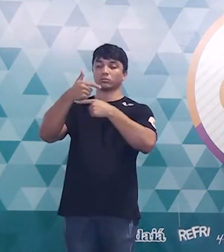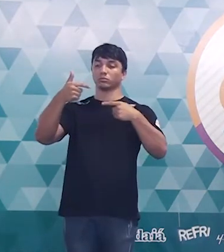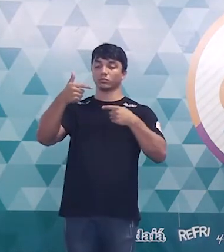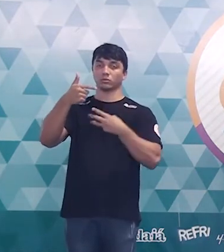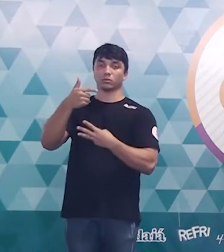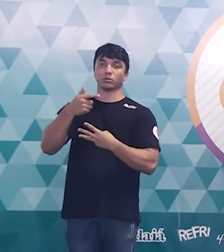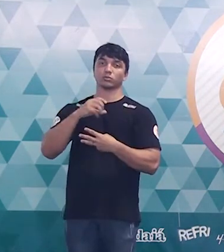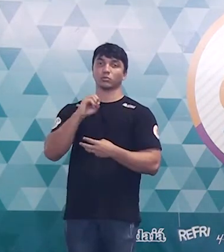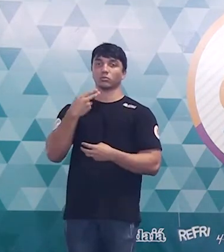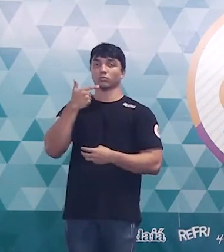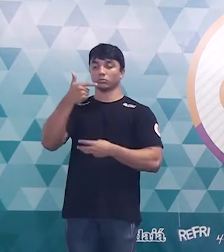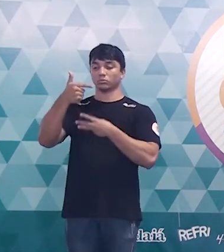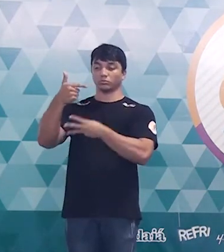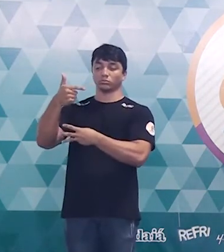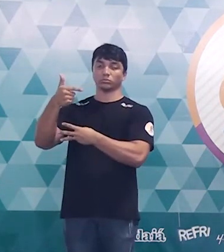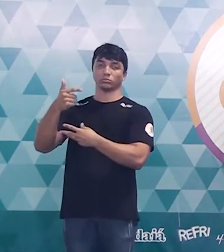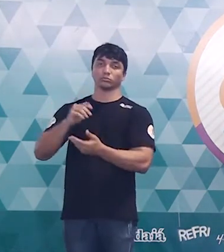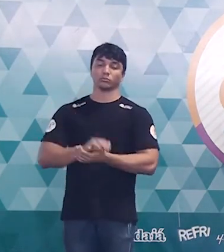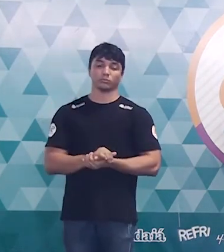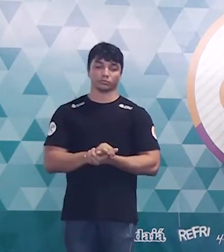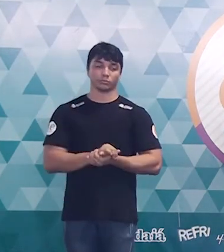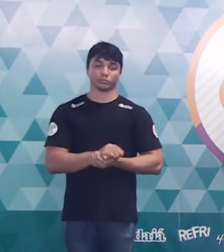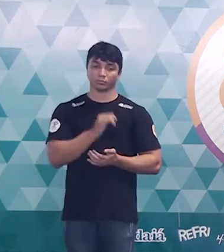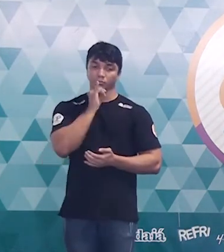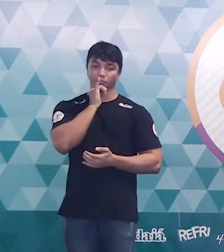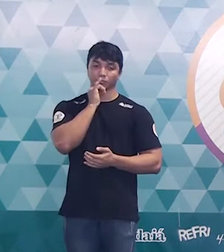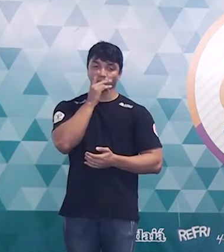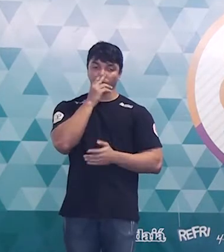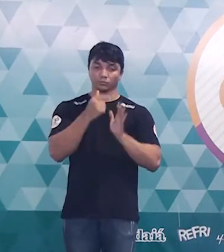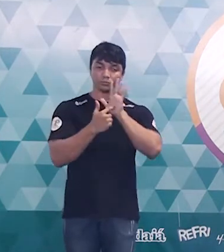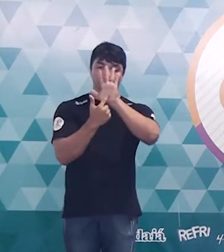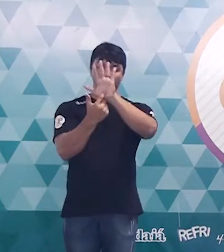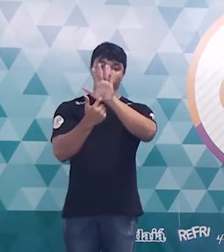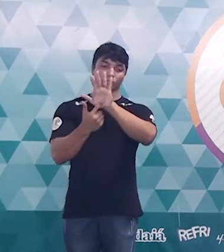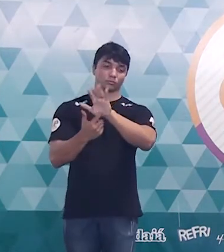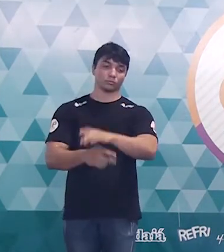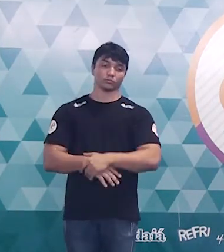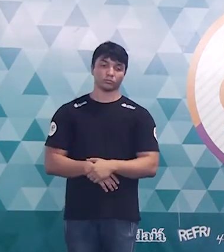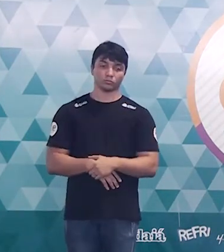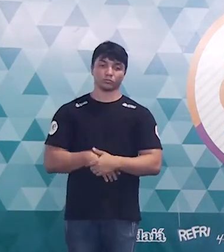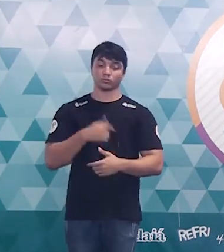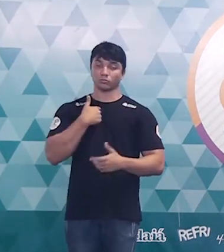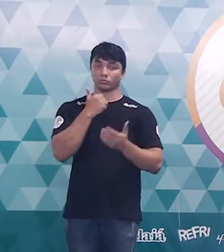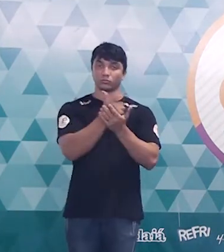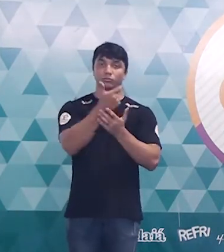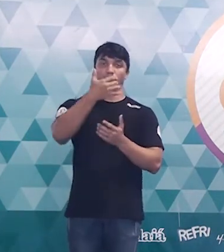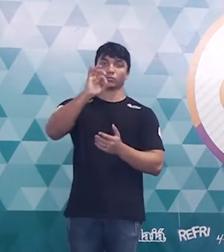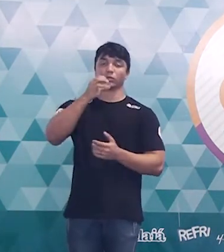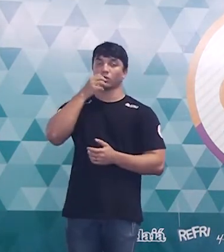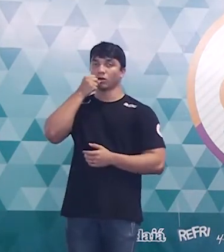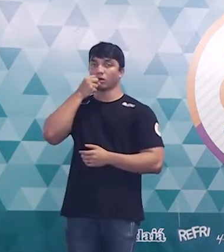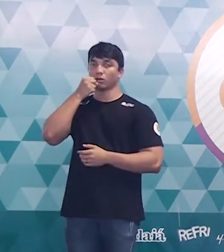ou 2 sobre 3. Vamos ver aqui um exemplo. Temos aqui assim, olha só. Comprei 10